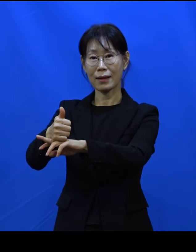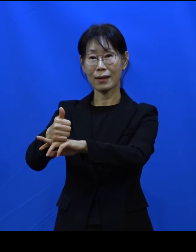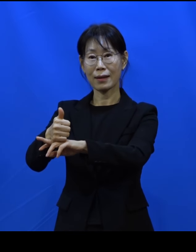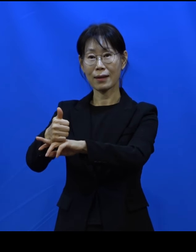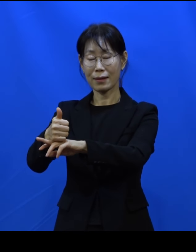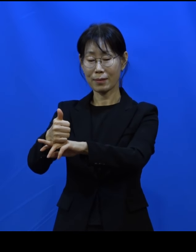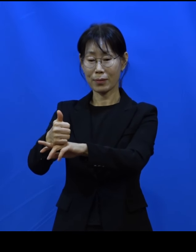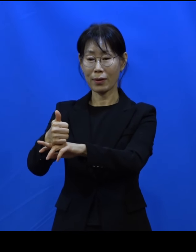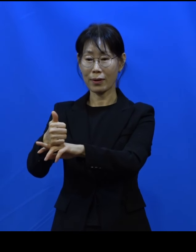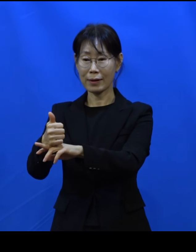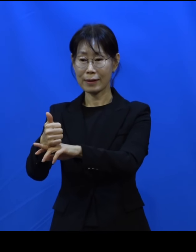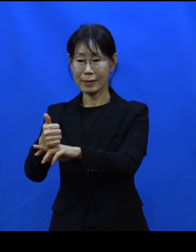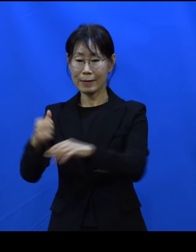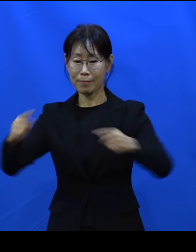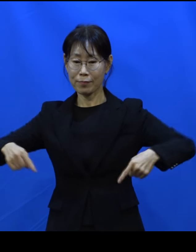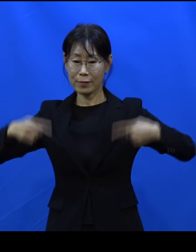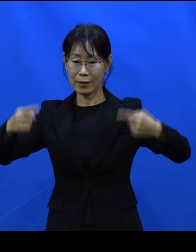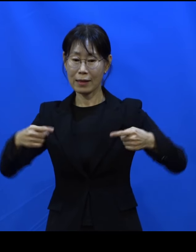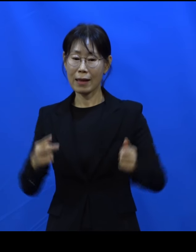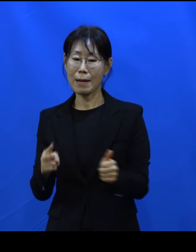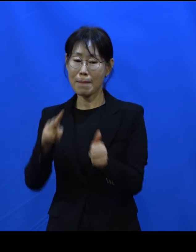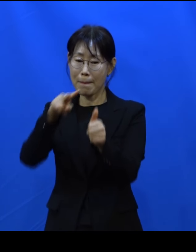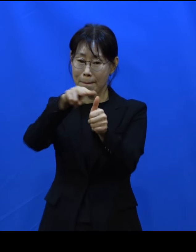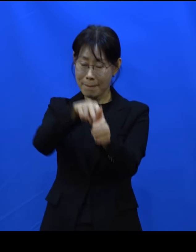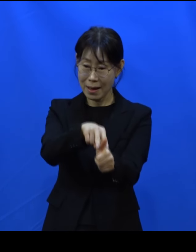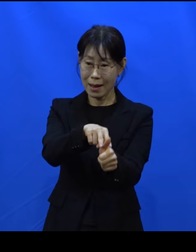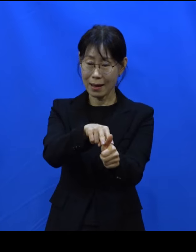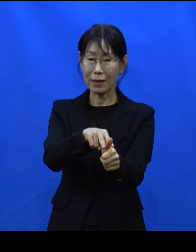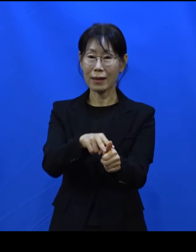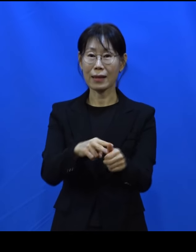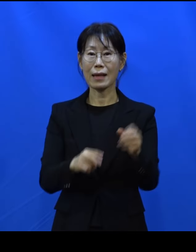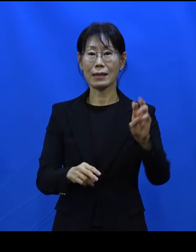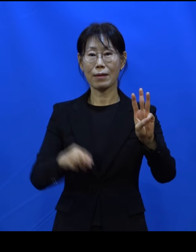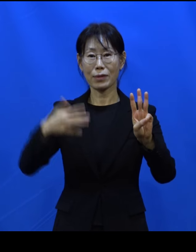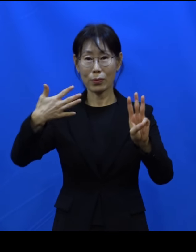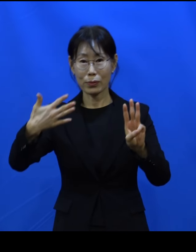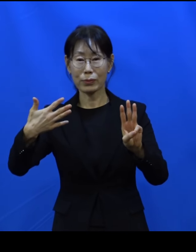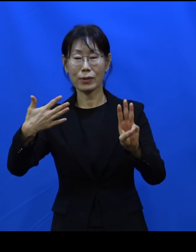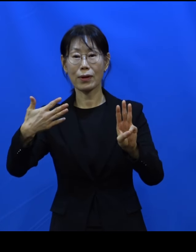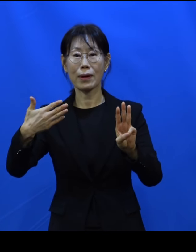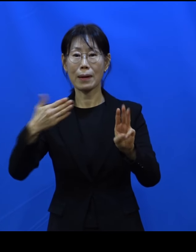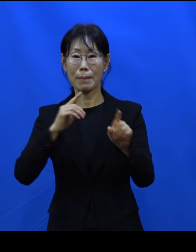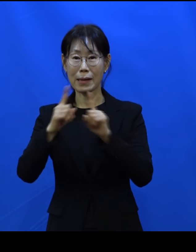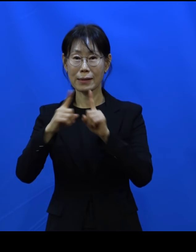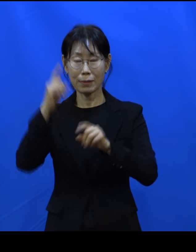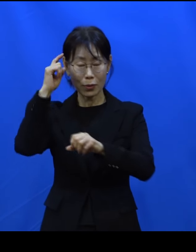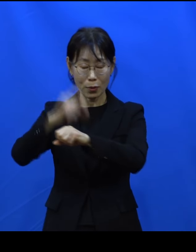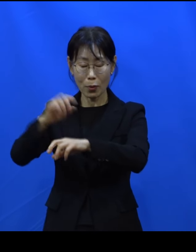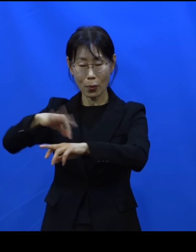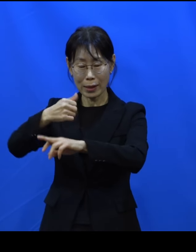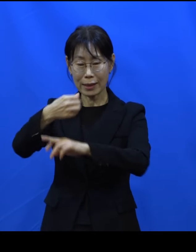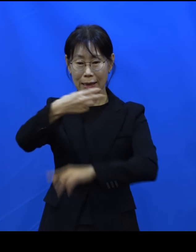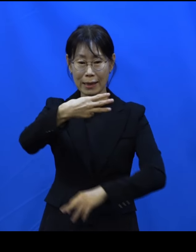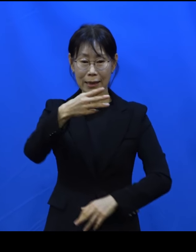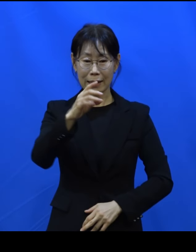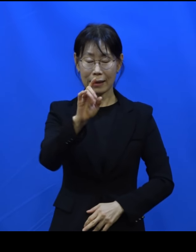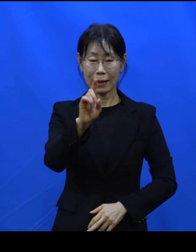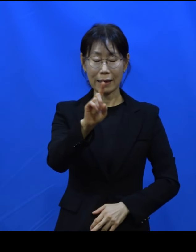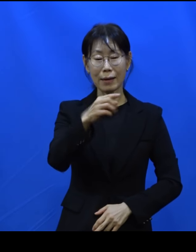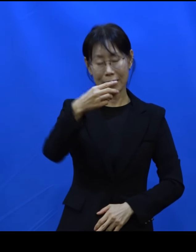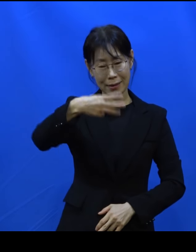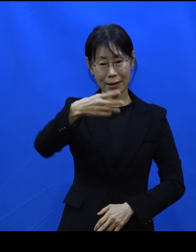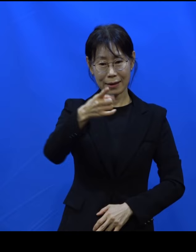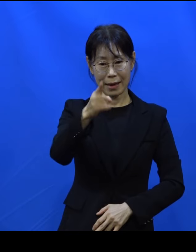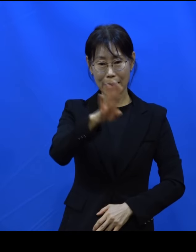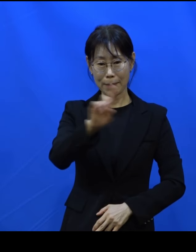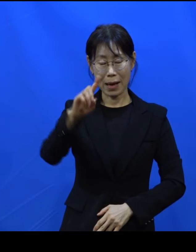이제 타고 가는 이 가마를 보여주죠. 9절에 솔로몬 왕이 레바논 나무로 자기의 가마를 만들었다는 거예요.